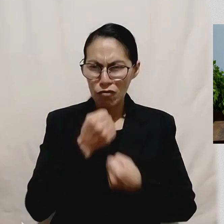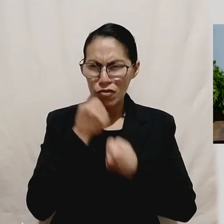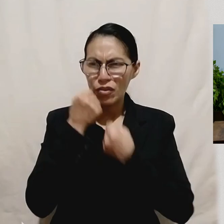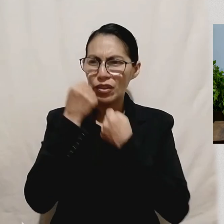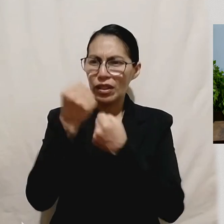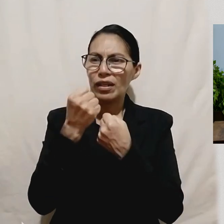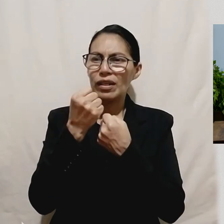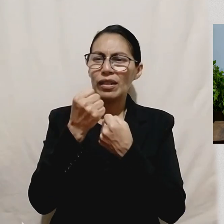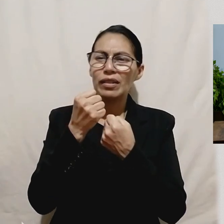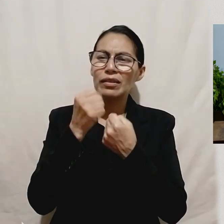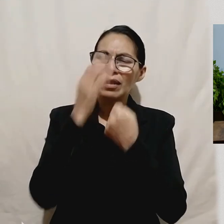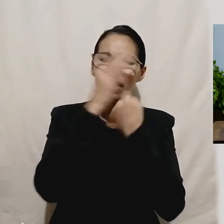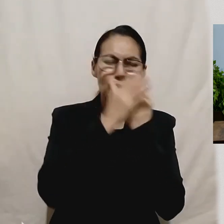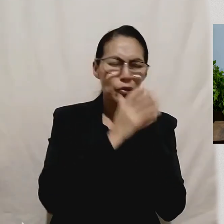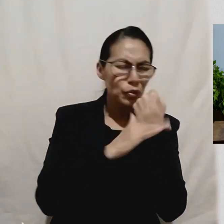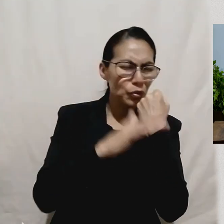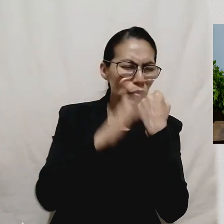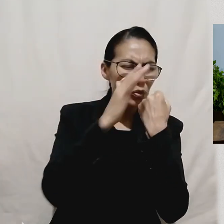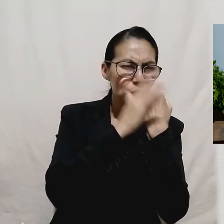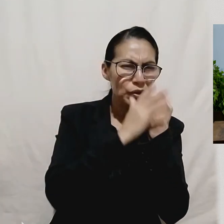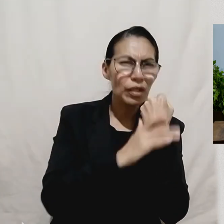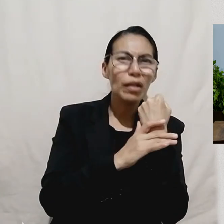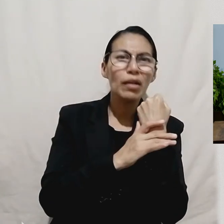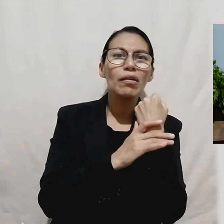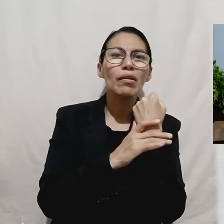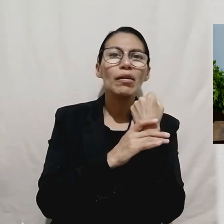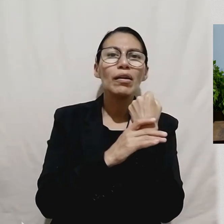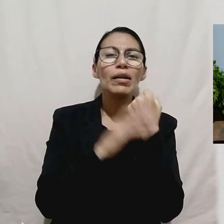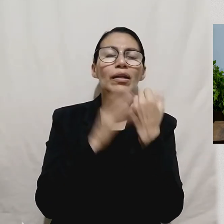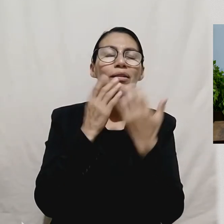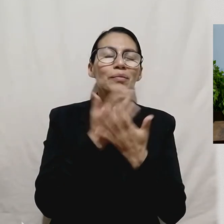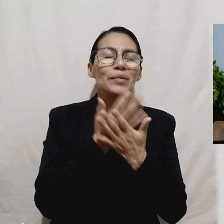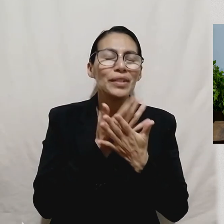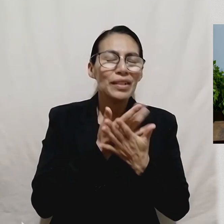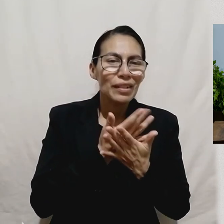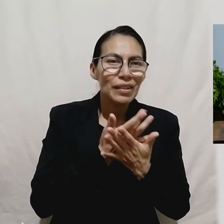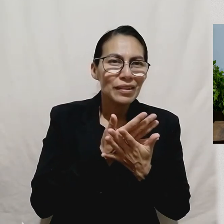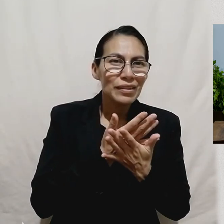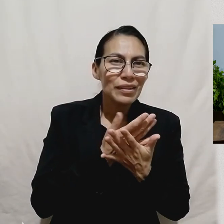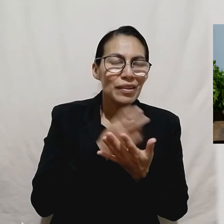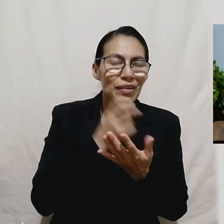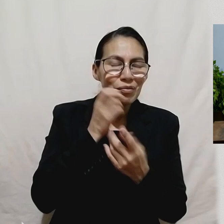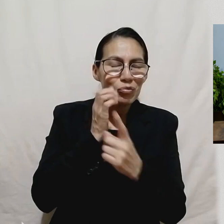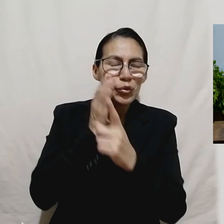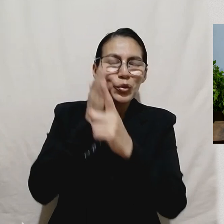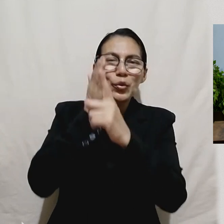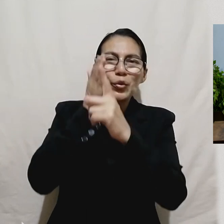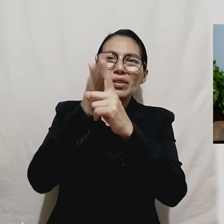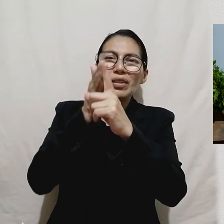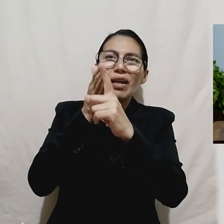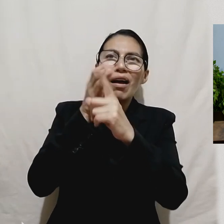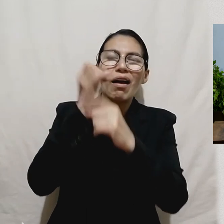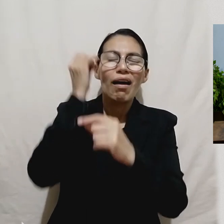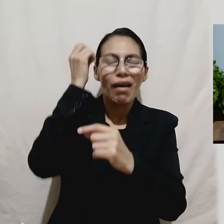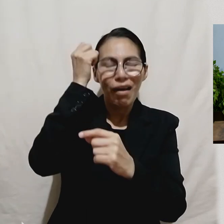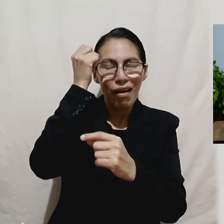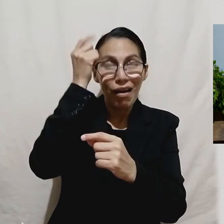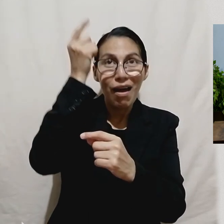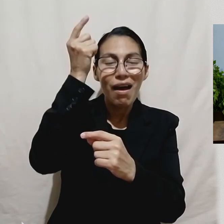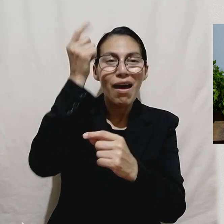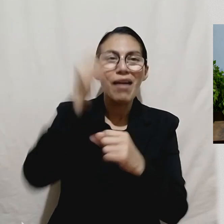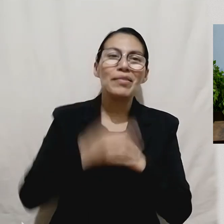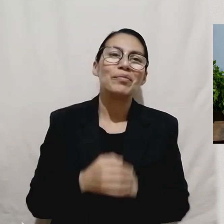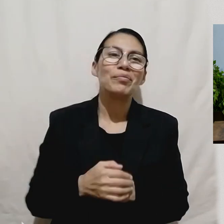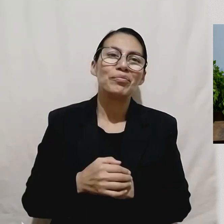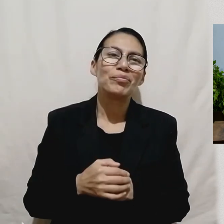por fortaleza por Consuelo por esperanza por sueños por ideales